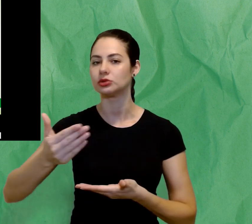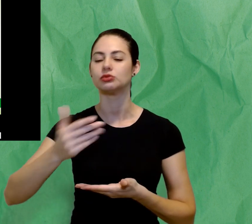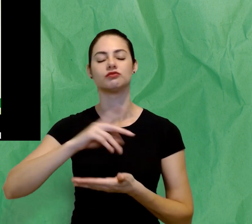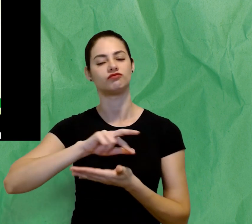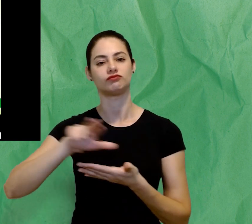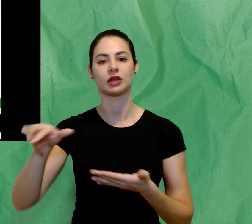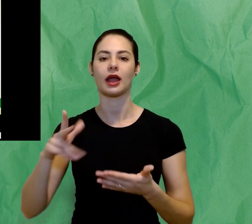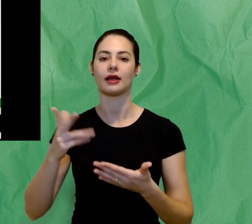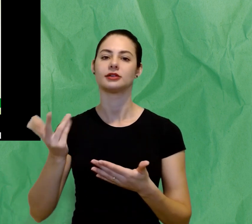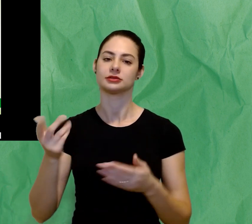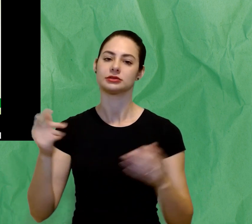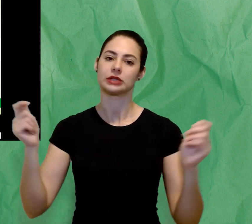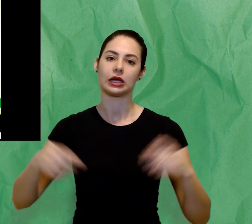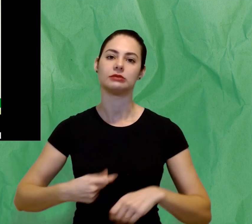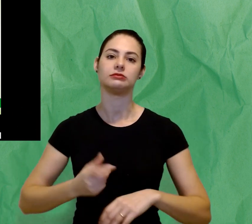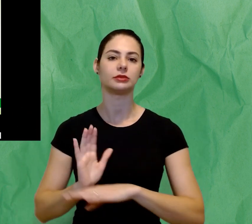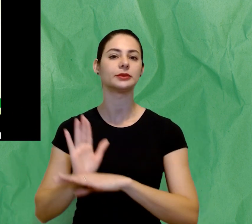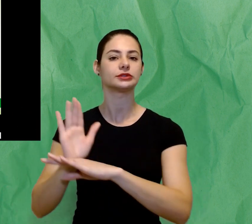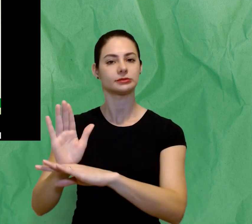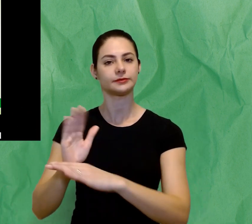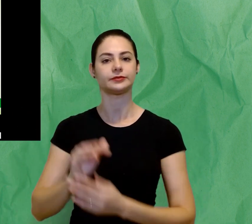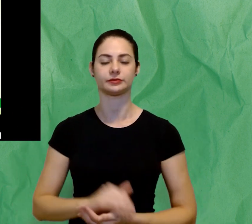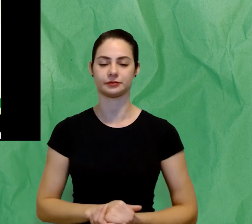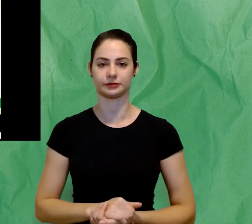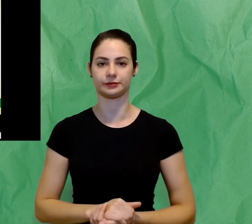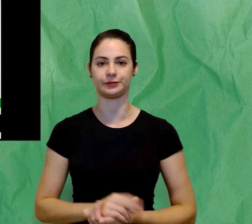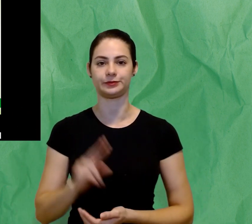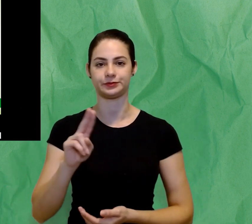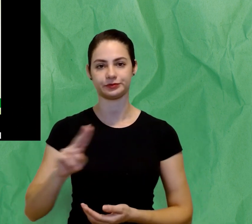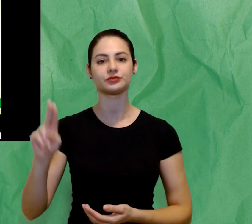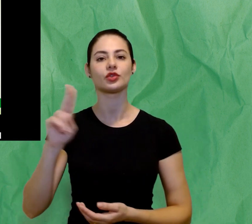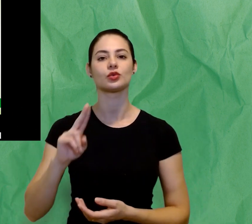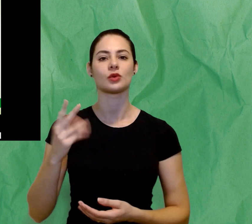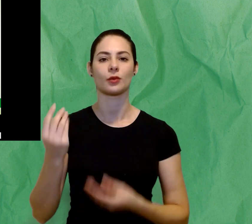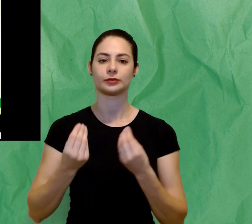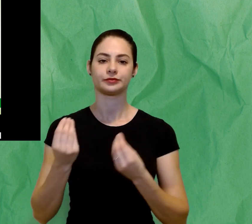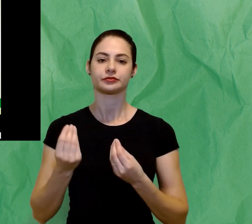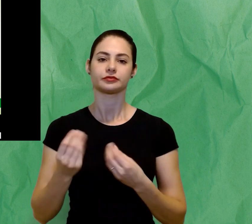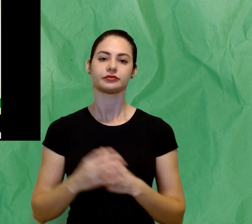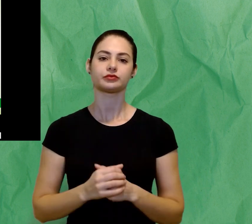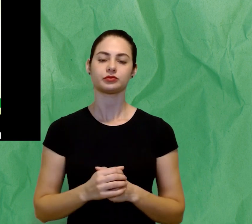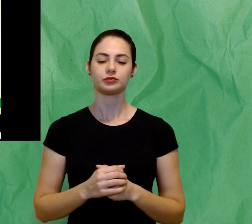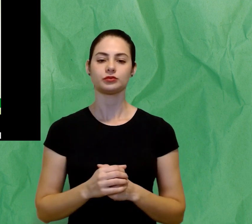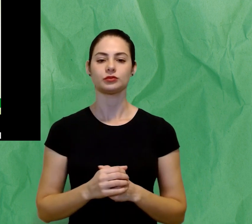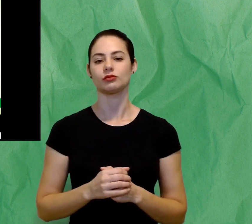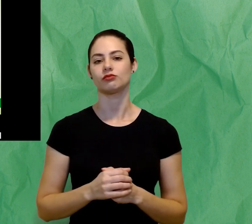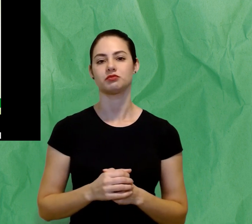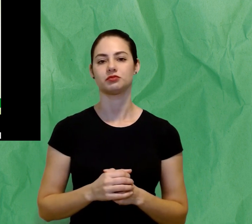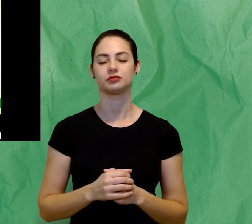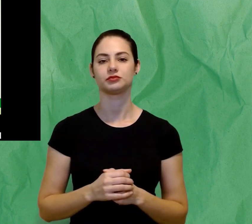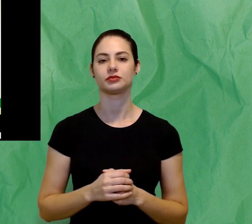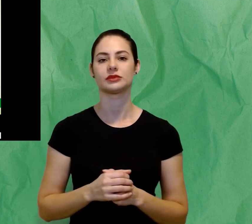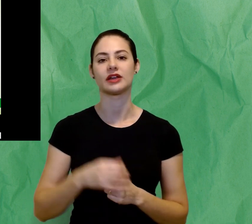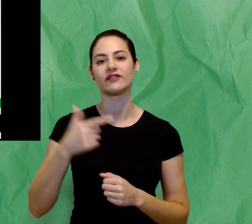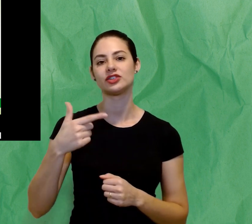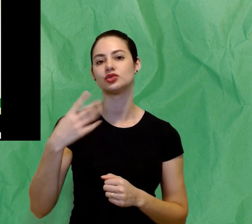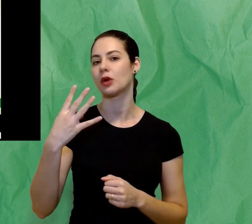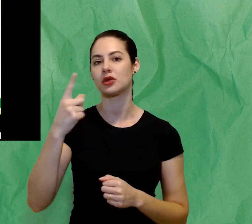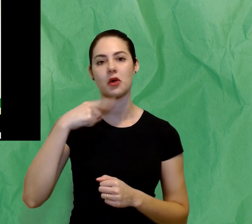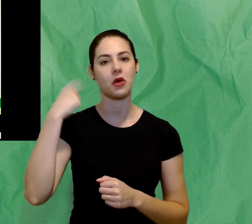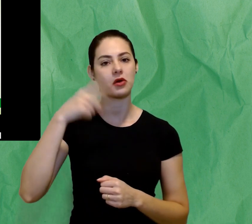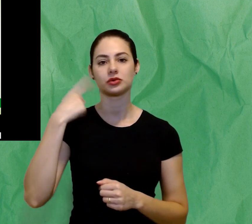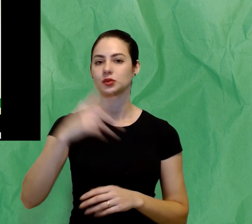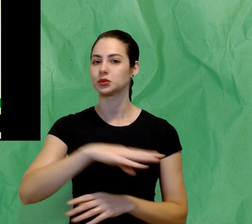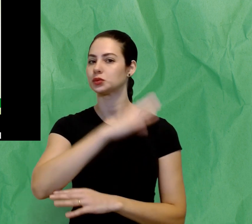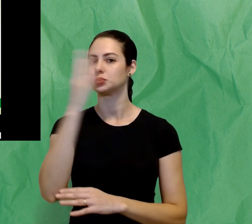e ampliando então a possibilidade de utilização, inclusive com serviços oferecidos 24 horas por dia.